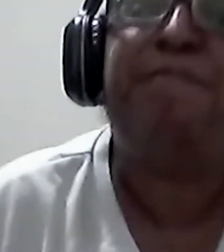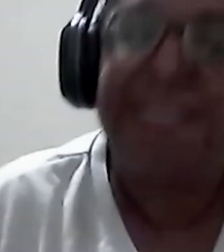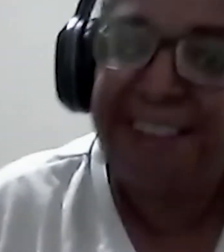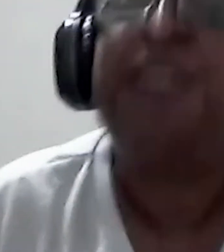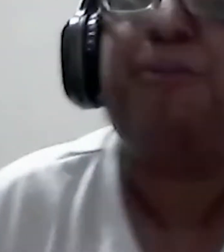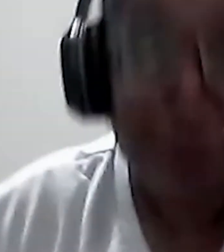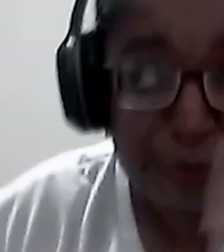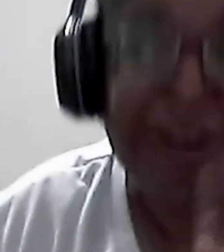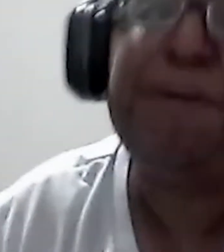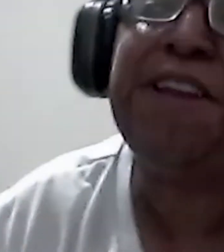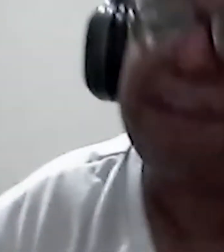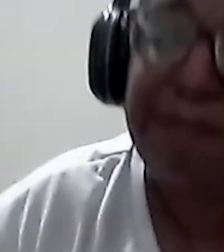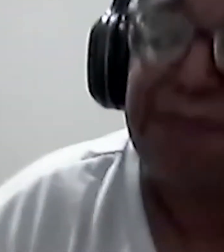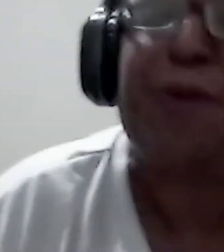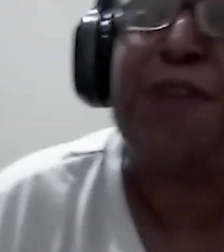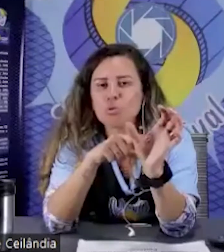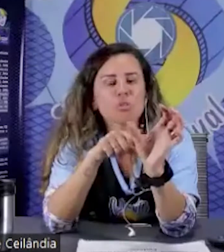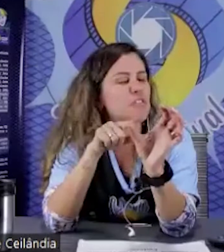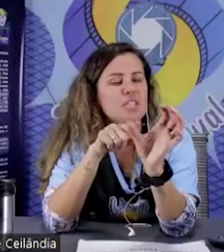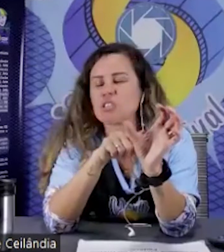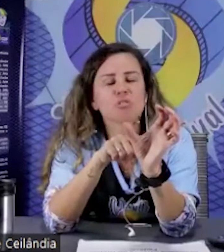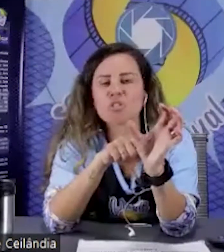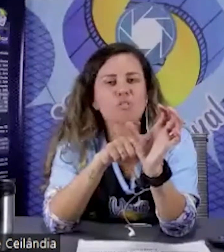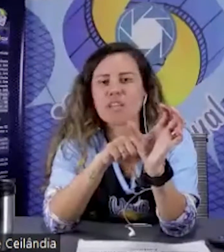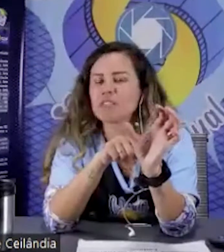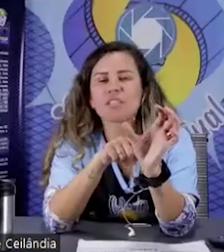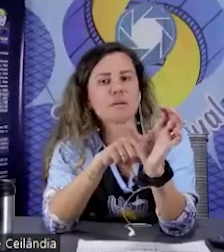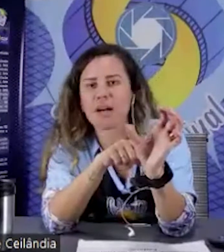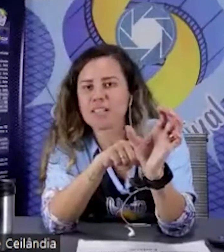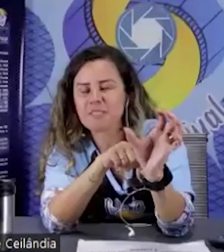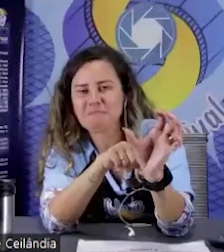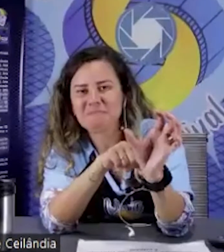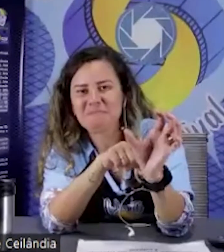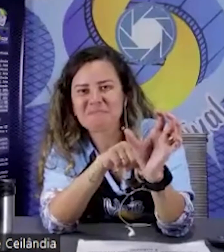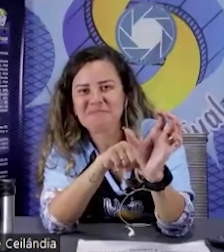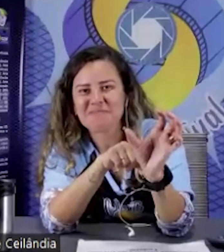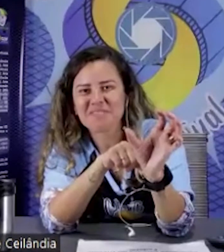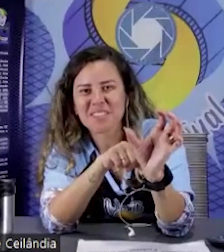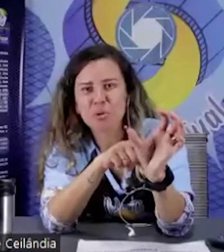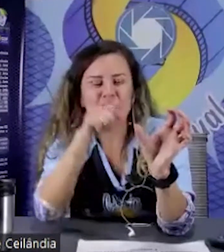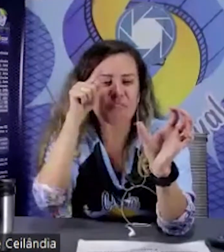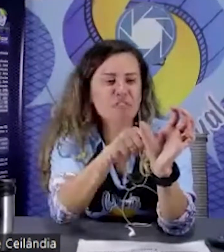fonema. justamente. O surdo, o deficiente auditivo, ele não tem essa base, Não. porque ele é